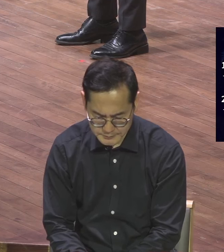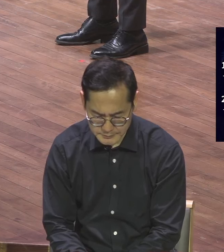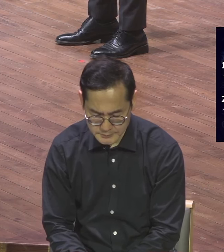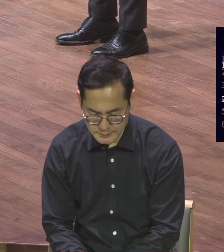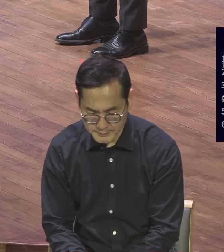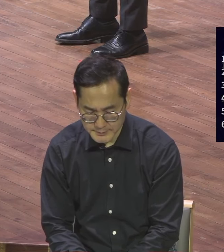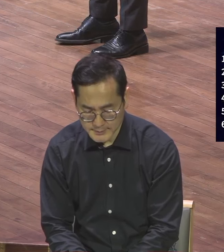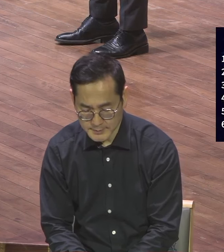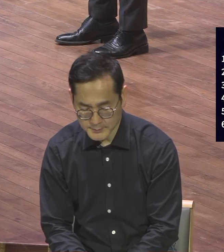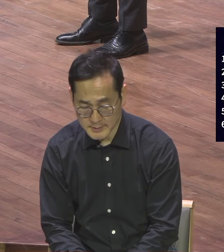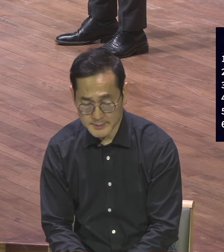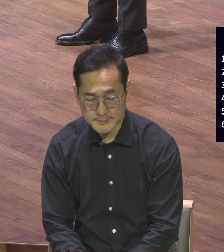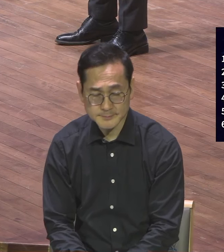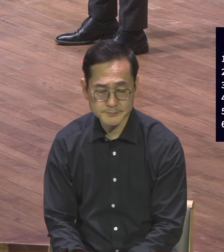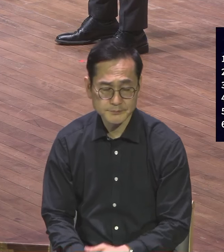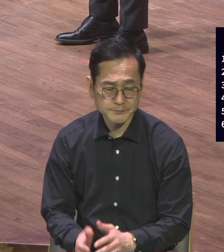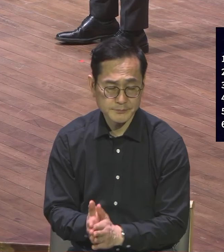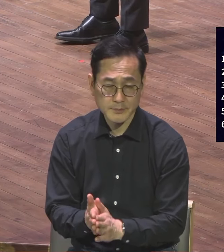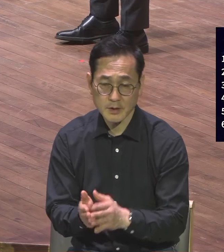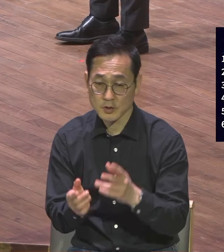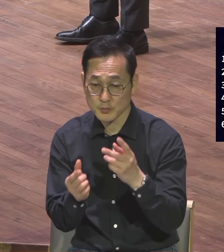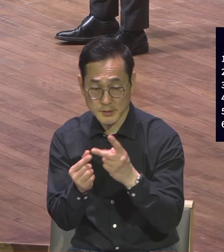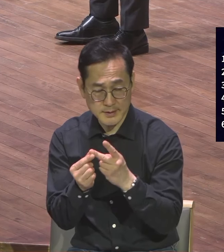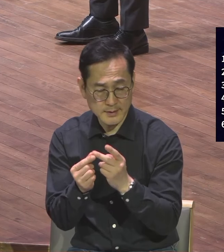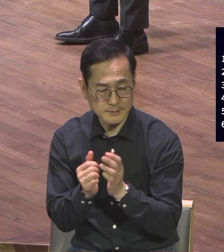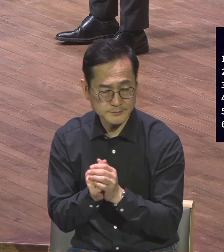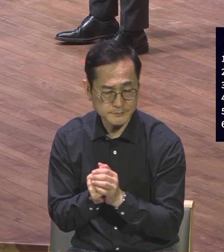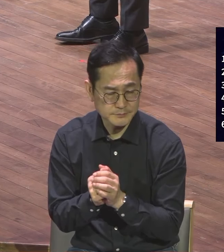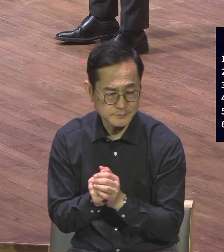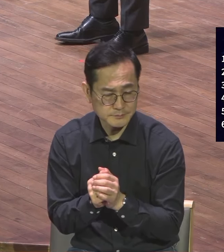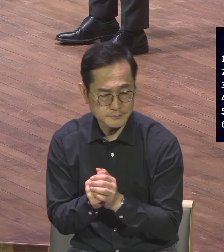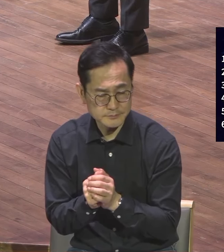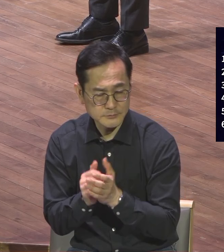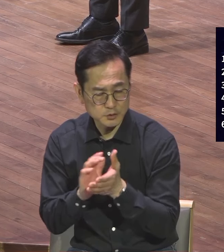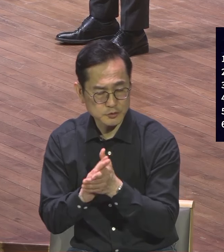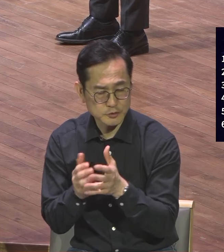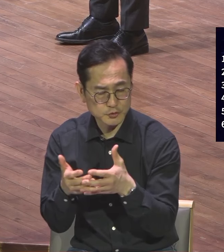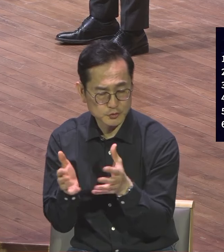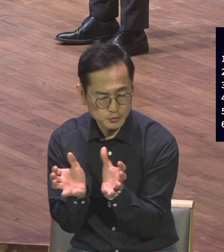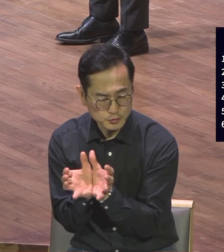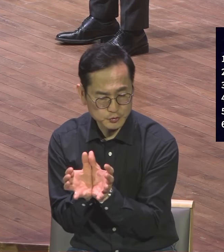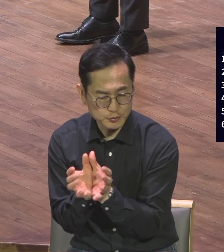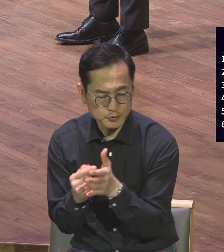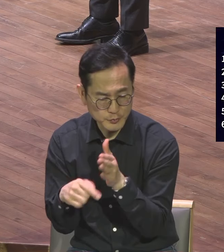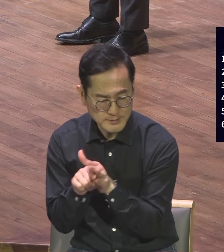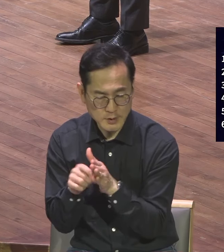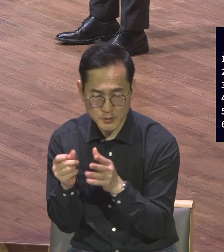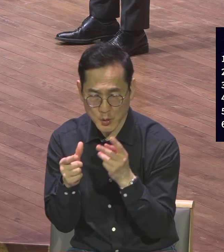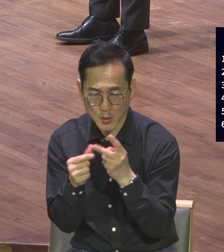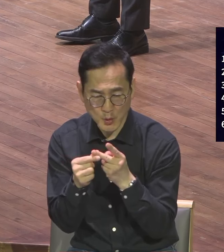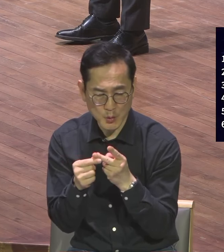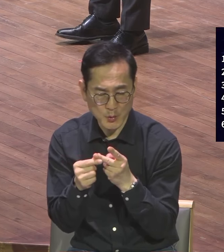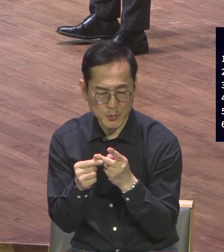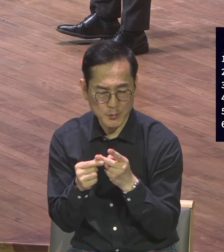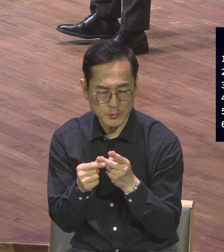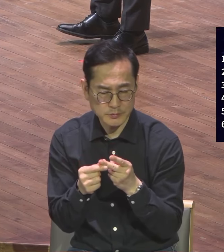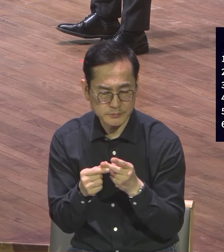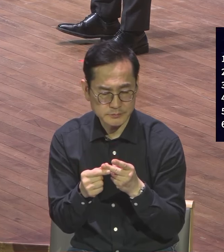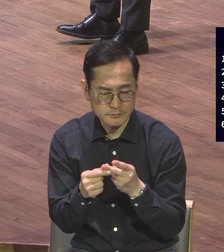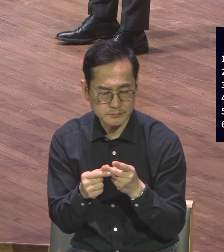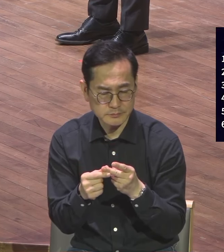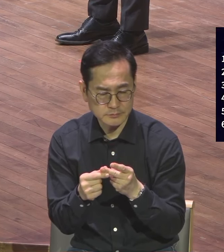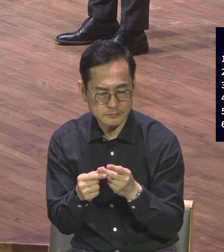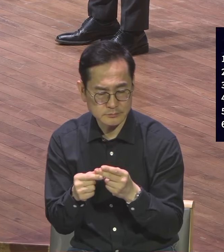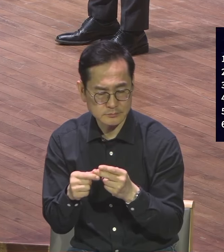주시고 두 번째 기도 제목입니다. 오늘 기만복으로 난 유충 모두가 장막틀을 넓히는 파수꾼이 되어질 수 있도록 드리플 원리스와 237 선교를 위해서 새